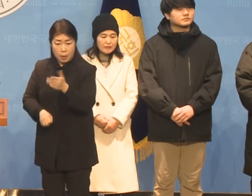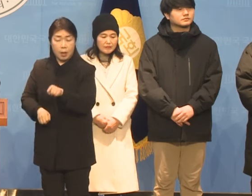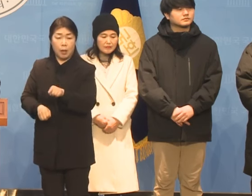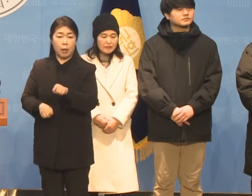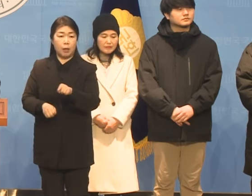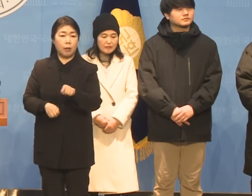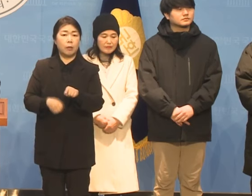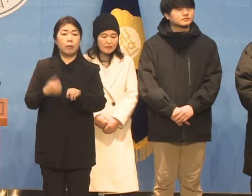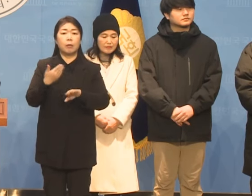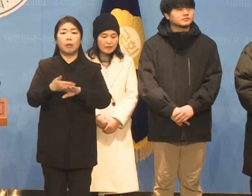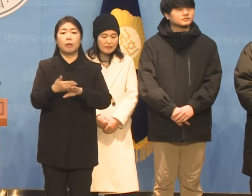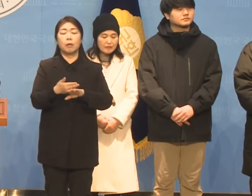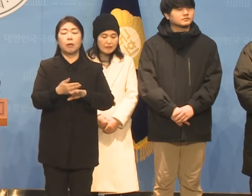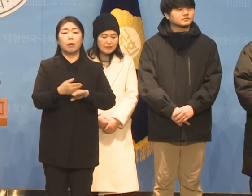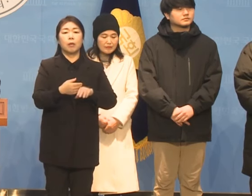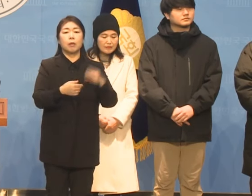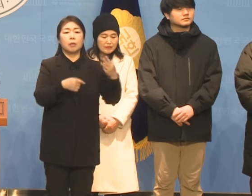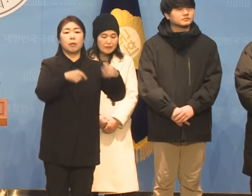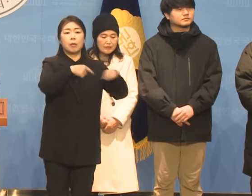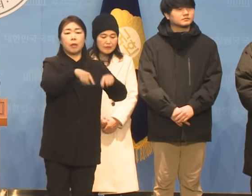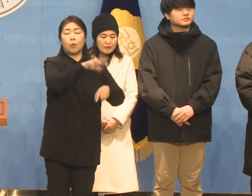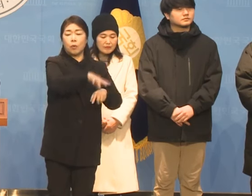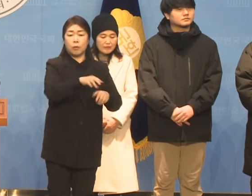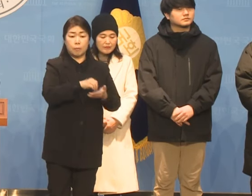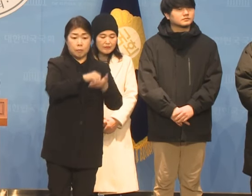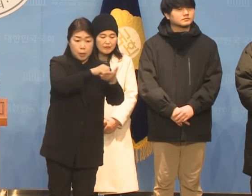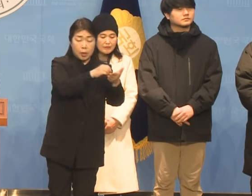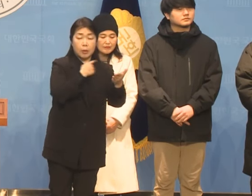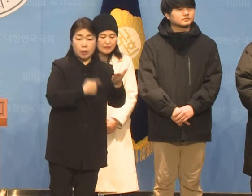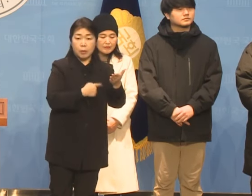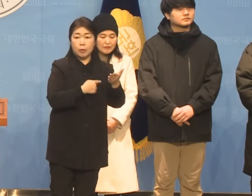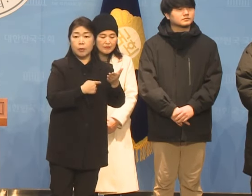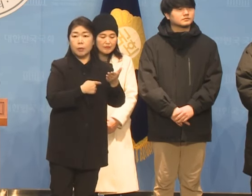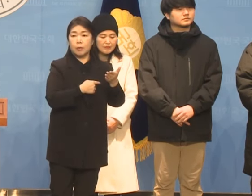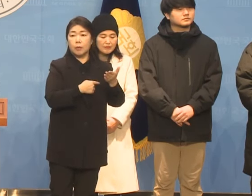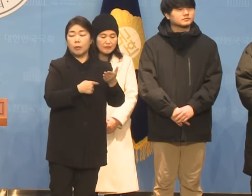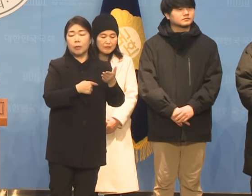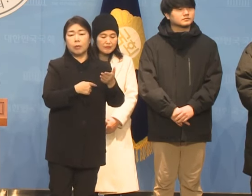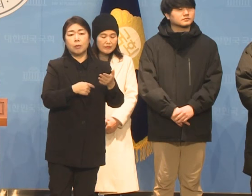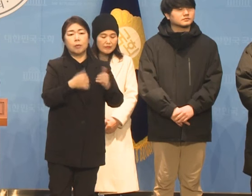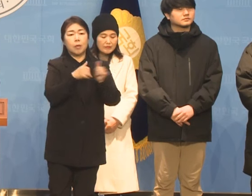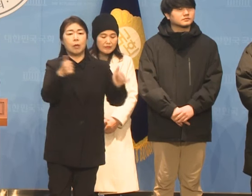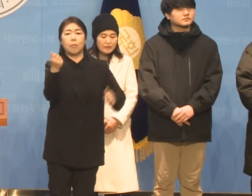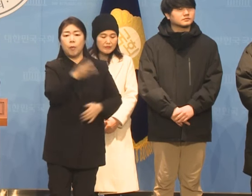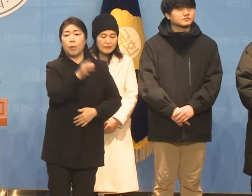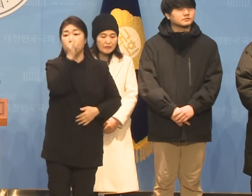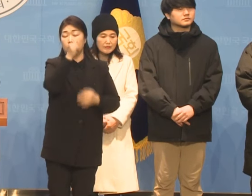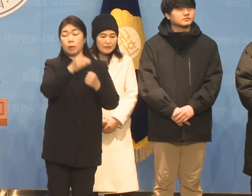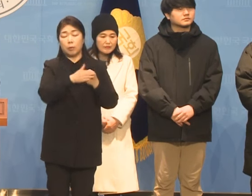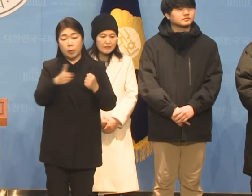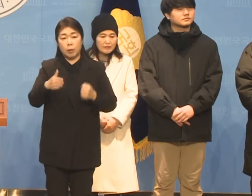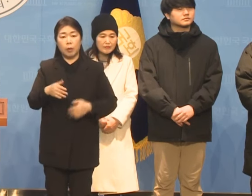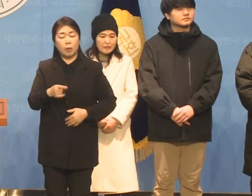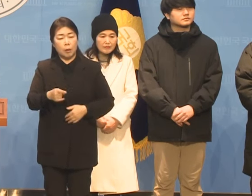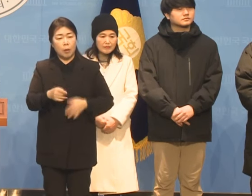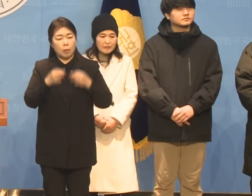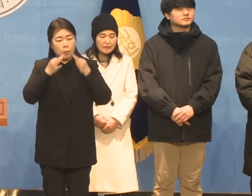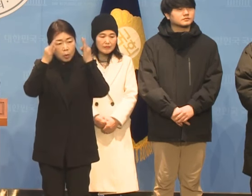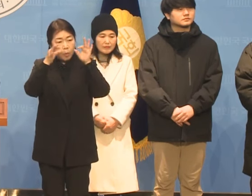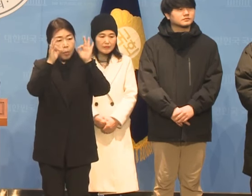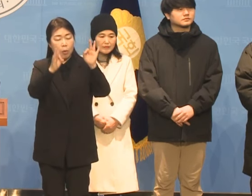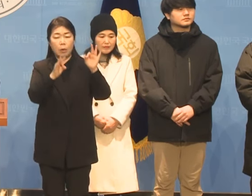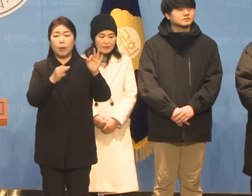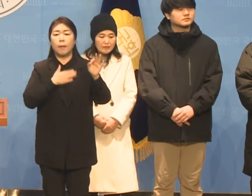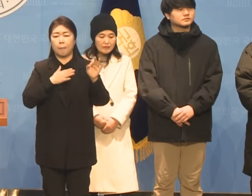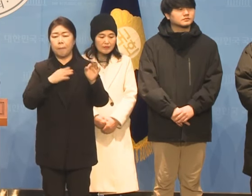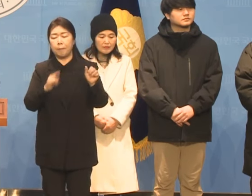허물고 제3지대에서 진짜 민주당을 만드는데 앞장서 나서신 분들이 있어 이분들의 노력에